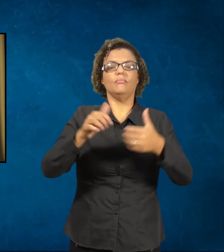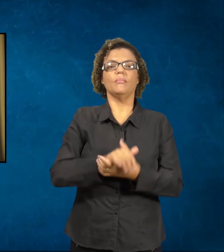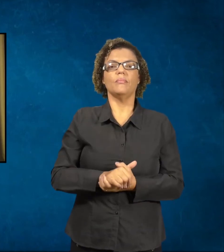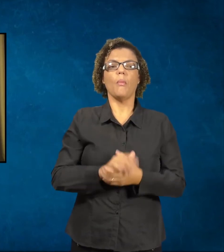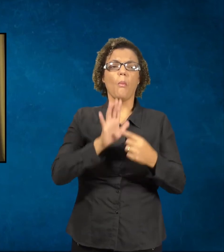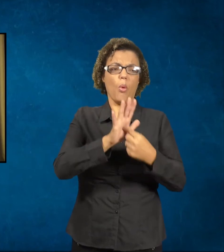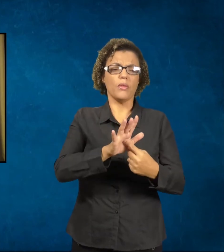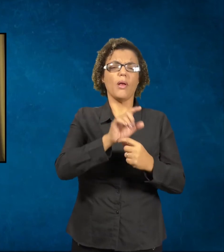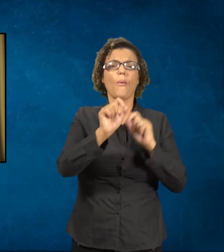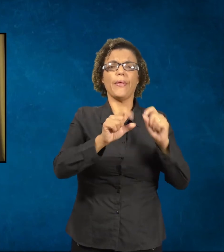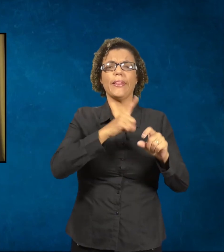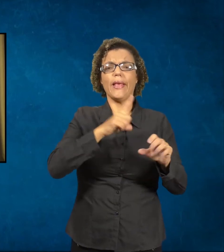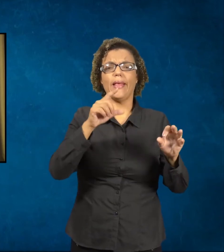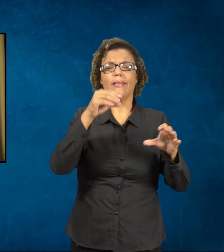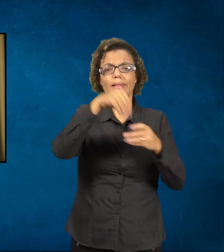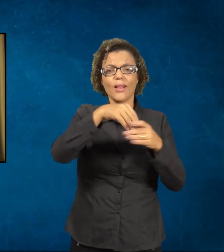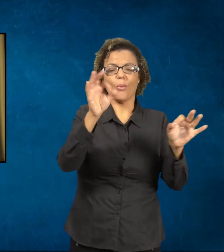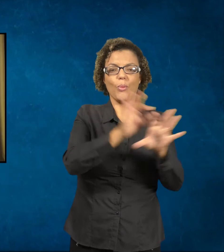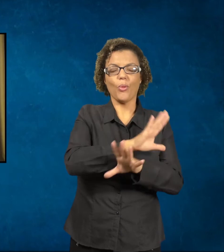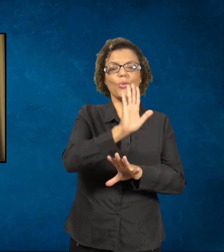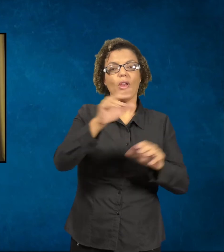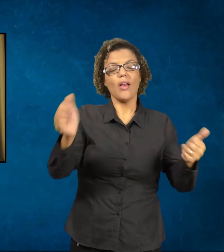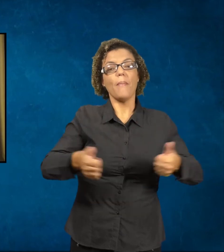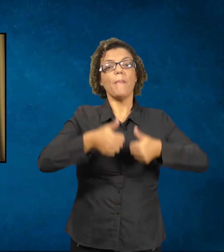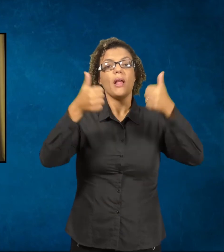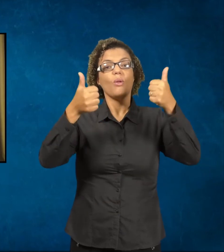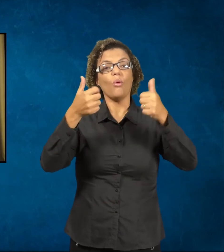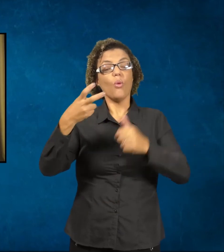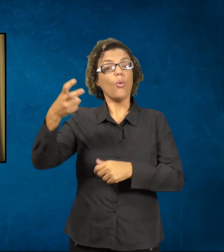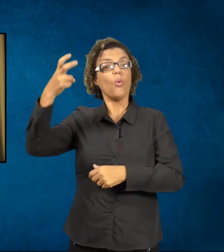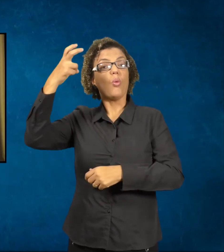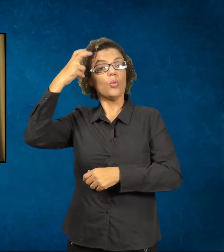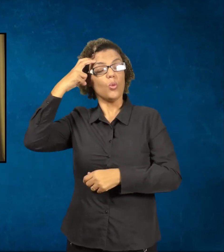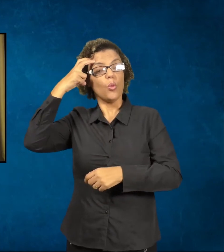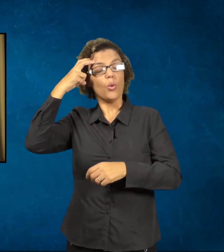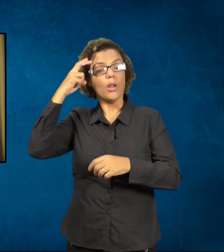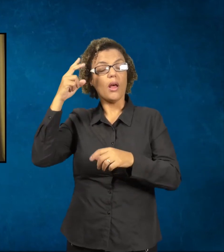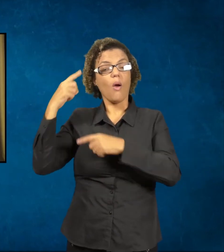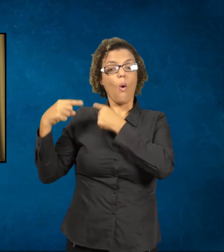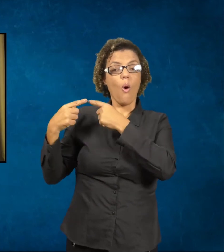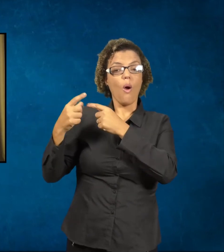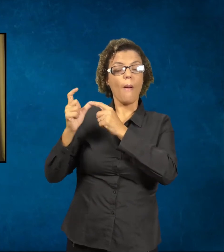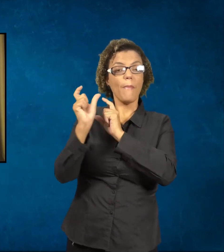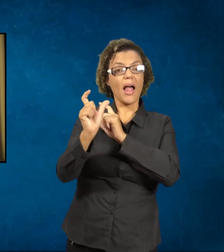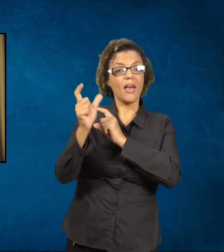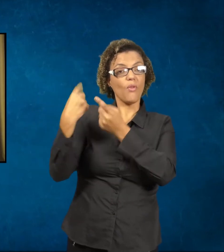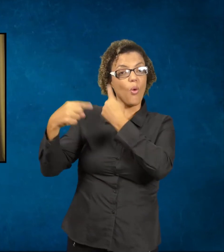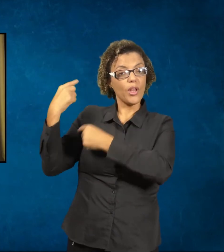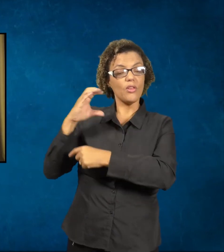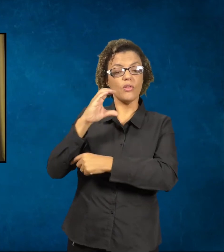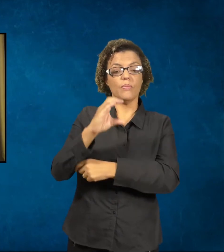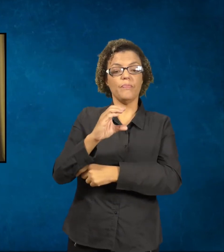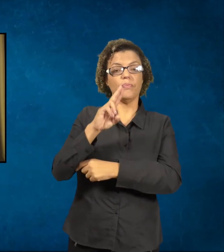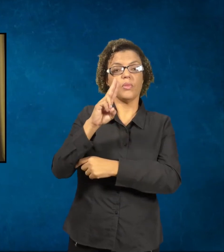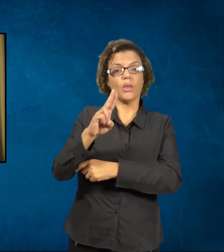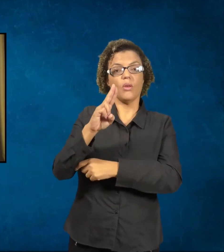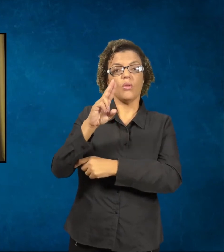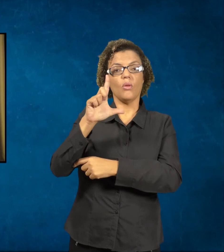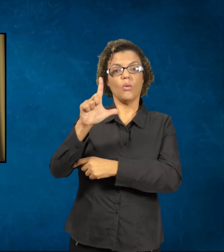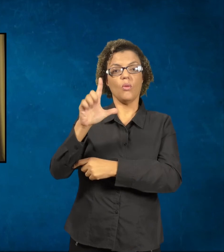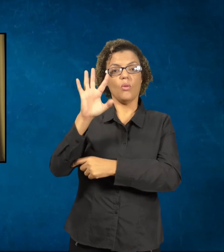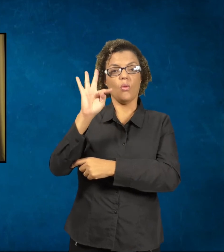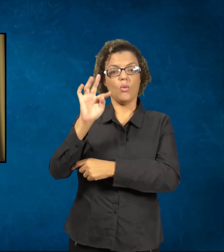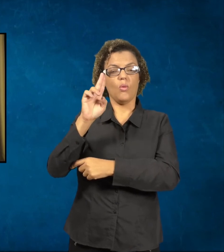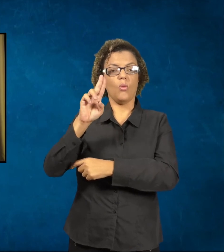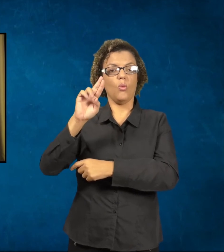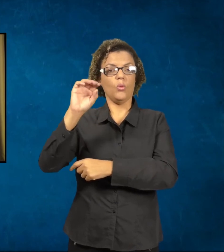Perdão. Cultura. Cultura vem da mesma raiz de cultos, cultivar. Você vai regar e trazer à tona a